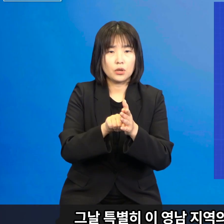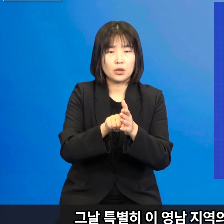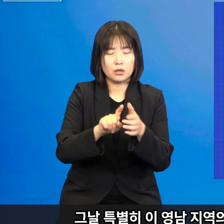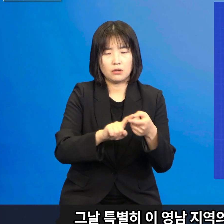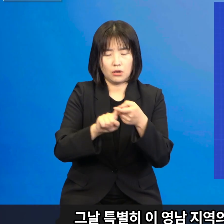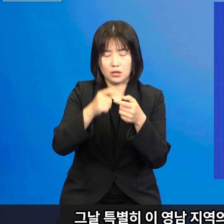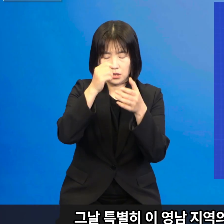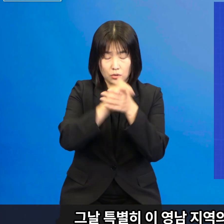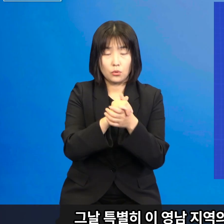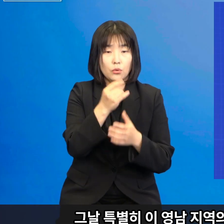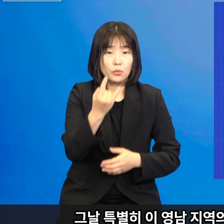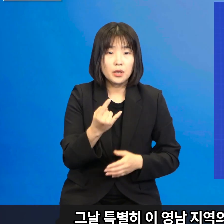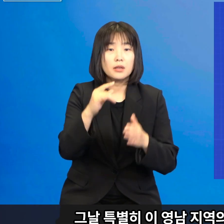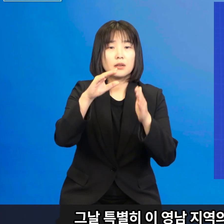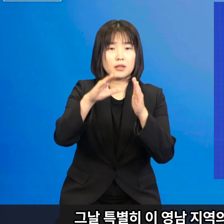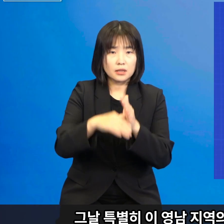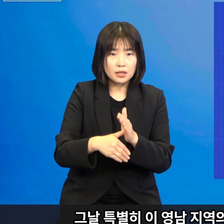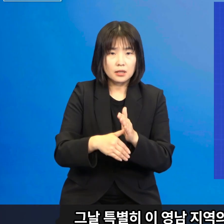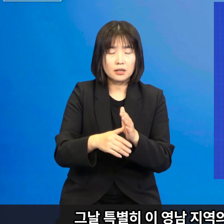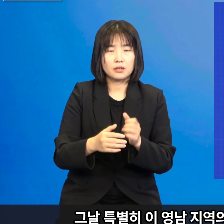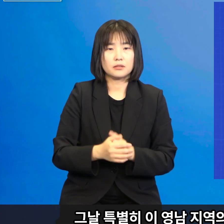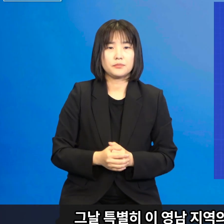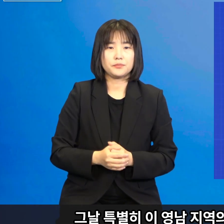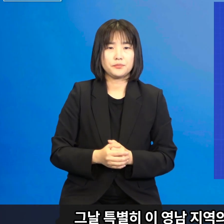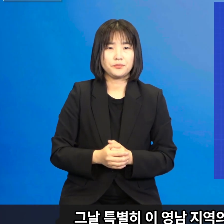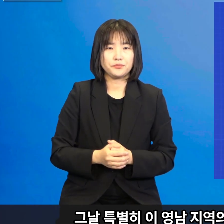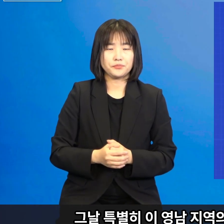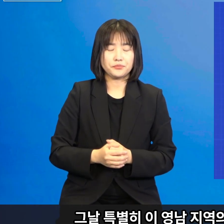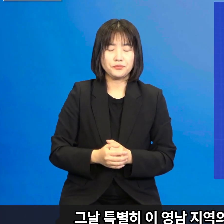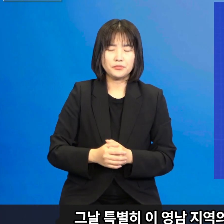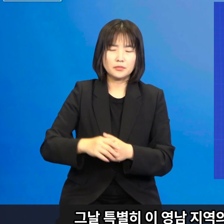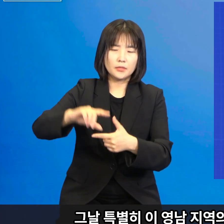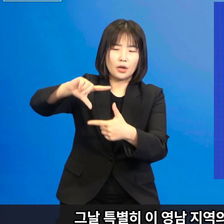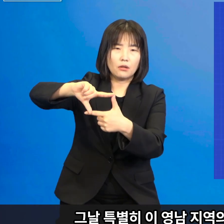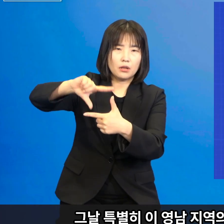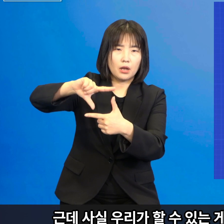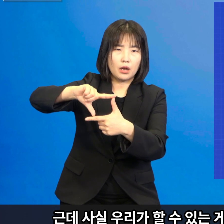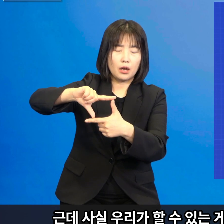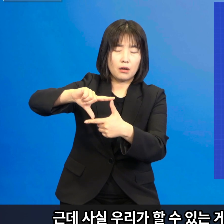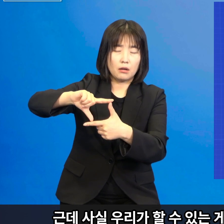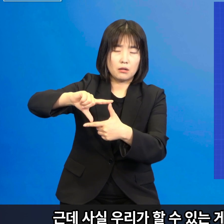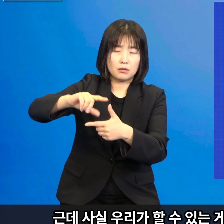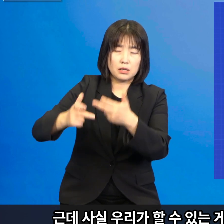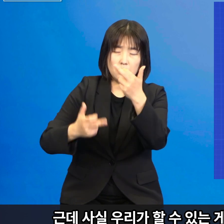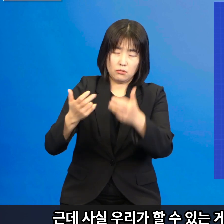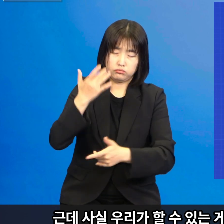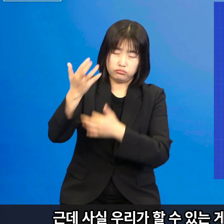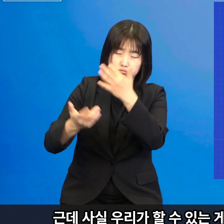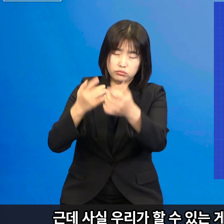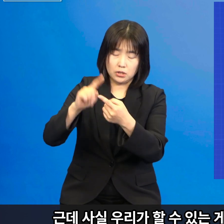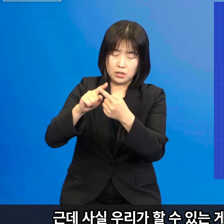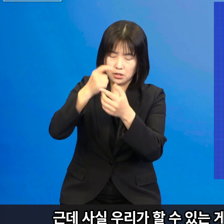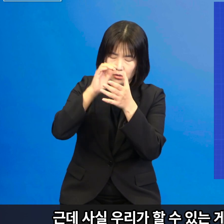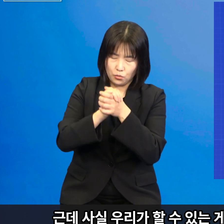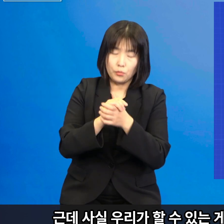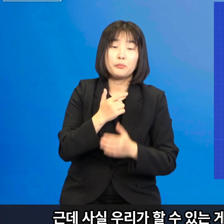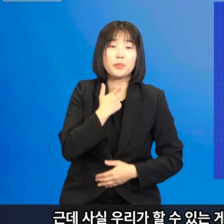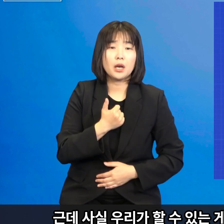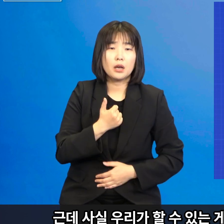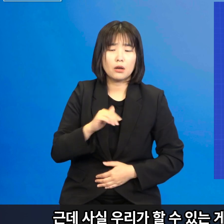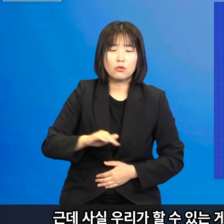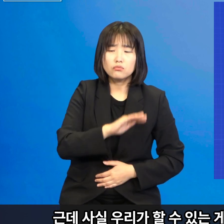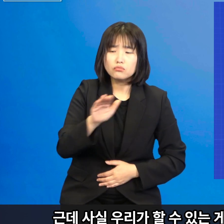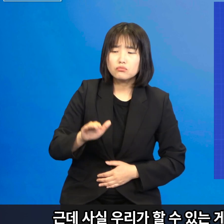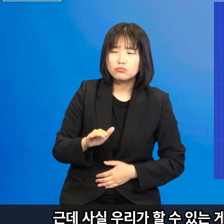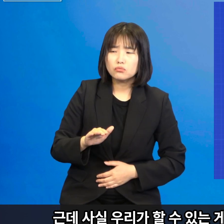모였는데요. 그날 특별히 이 영남 지역에 화재를 놓고 기도했습니다. 근데 사실 우리가 할 수 있는 게 별로